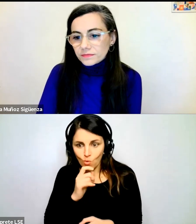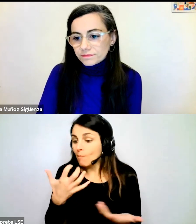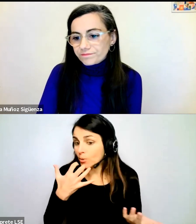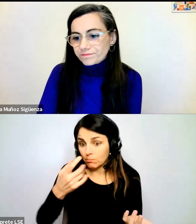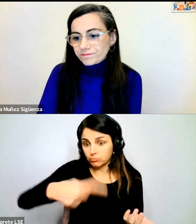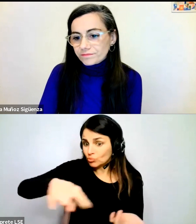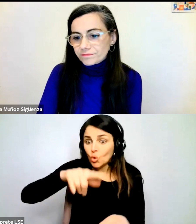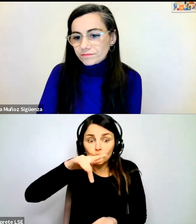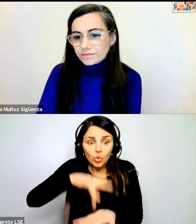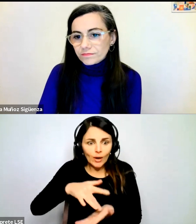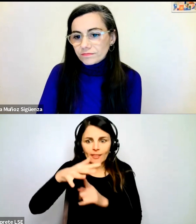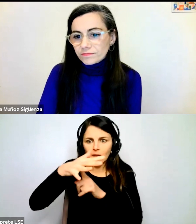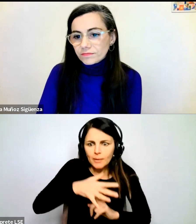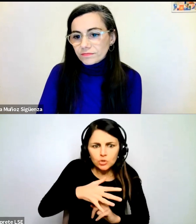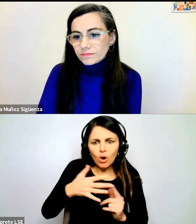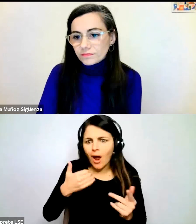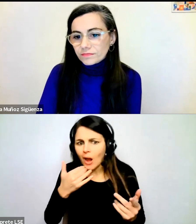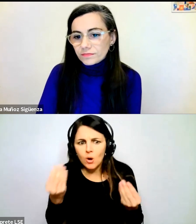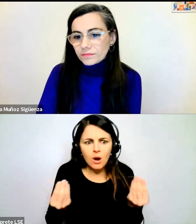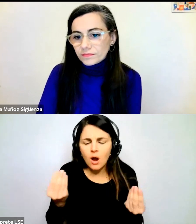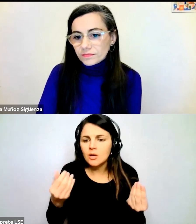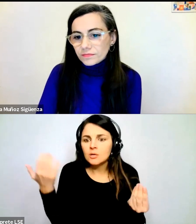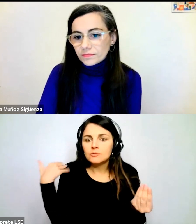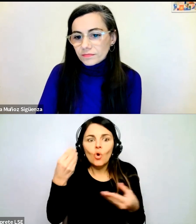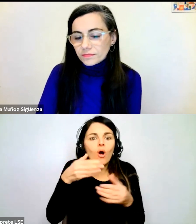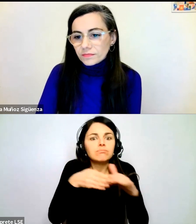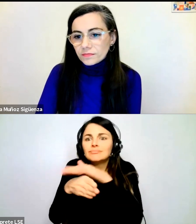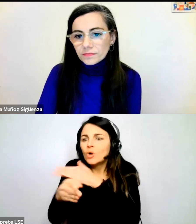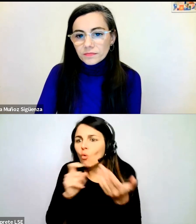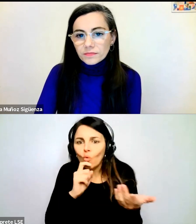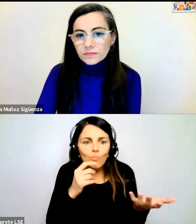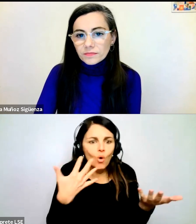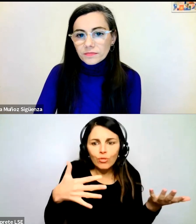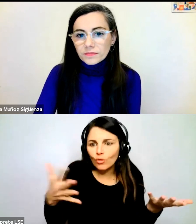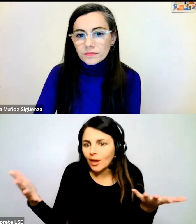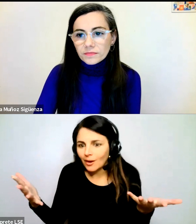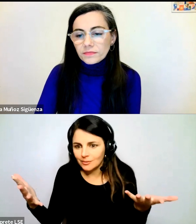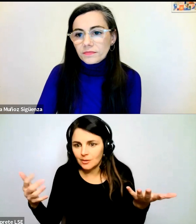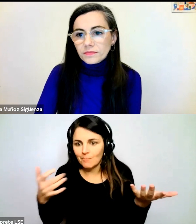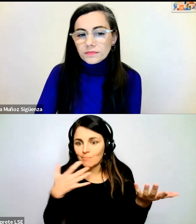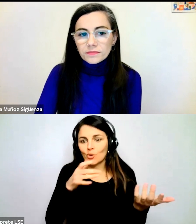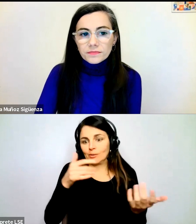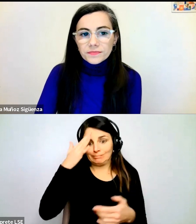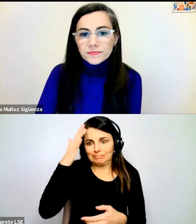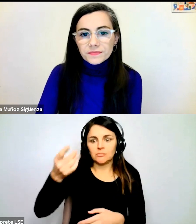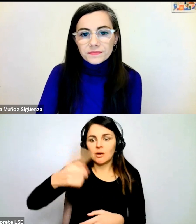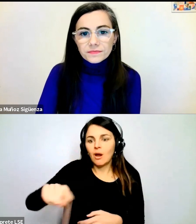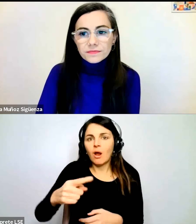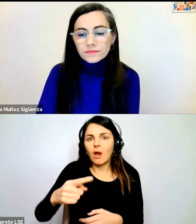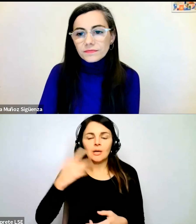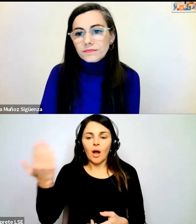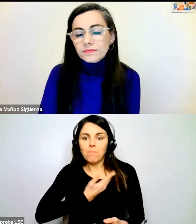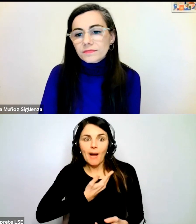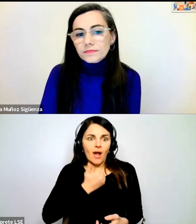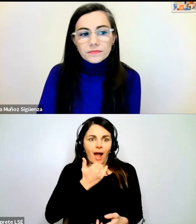queramos denunciarlo, y pues cuáles son los canales donde podemos acudir para no tener que buscar uno a uno o